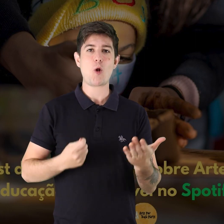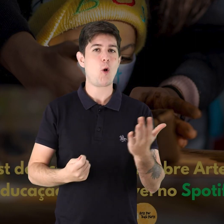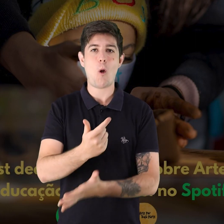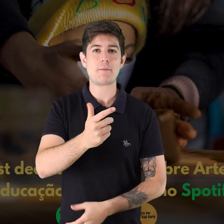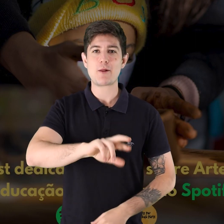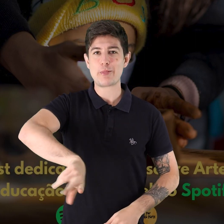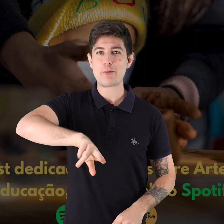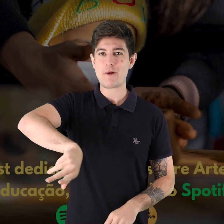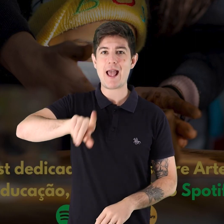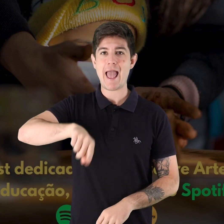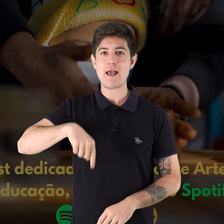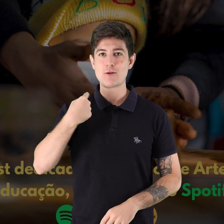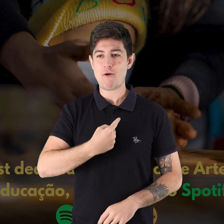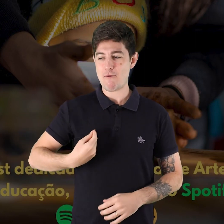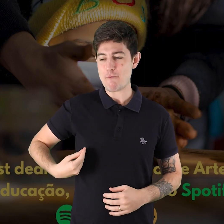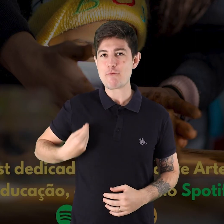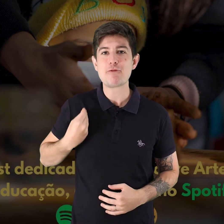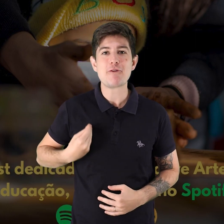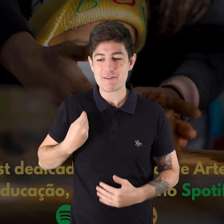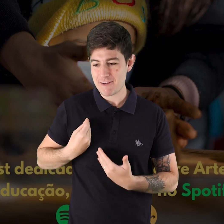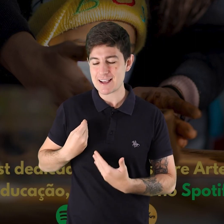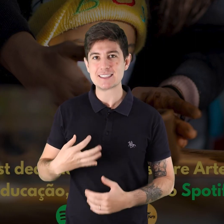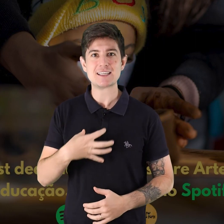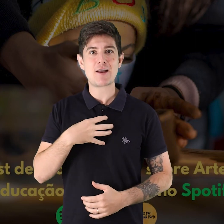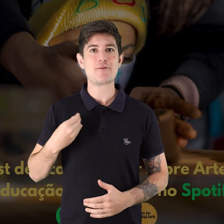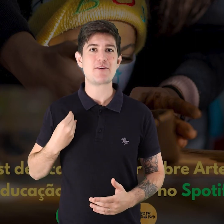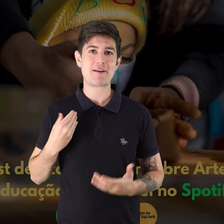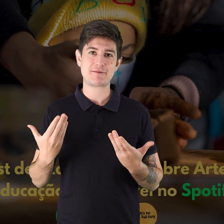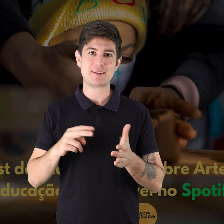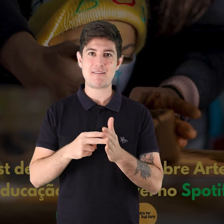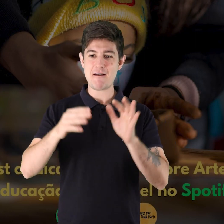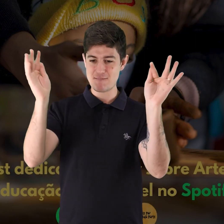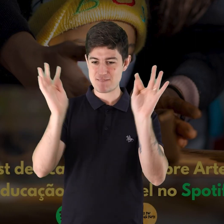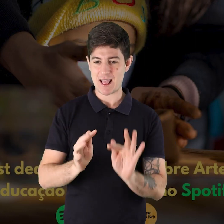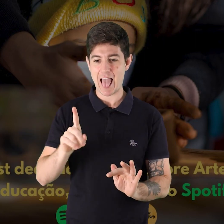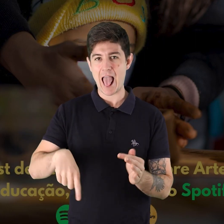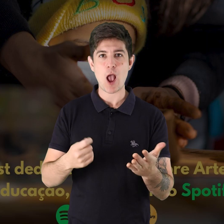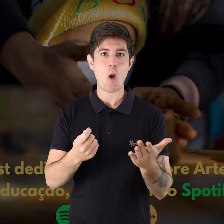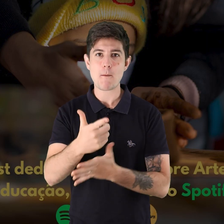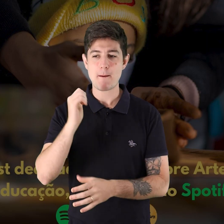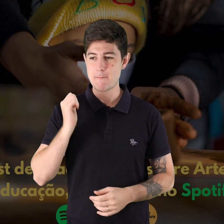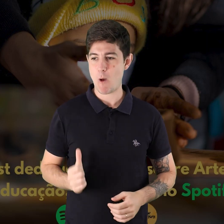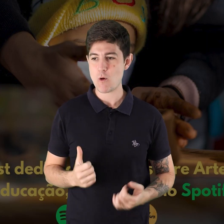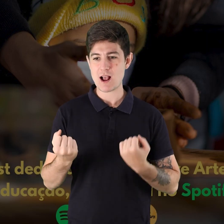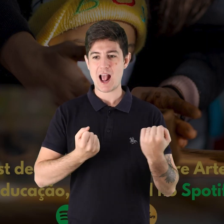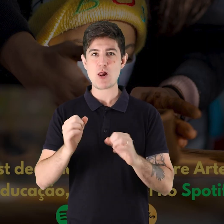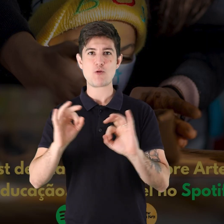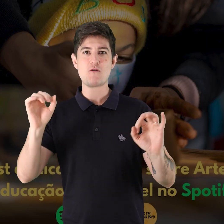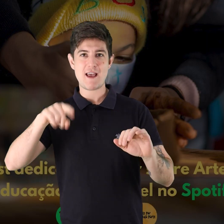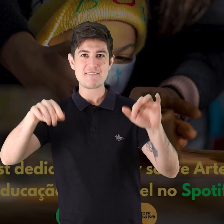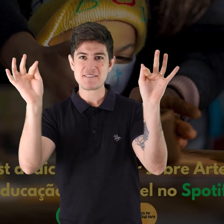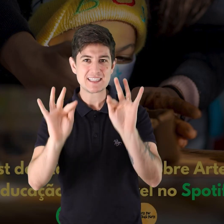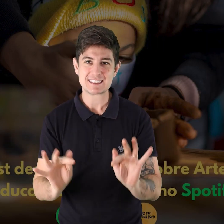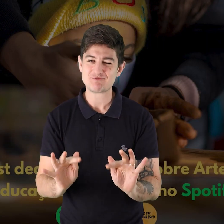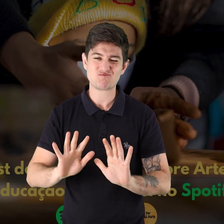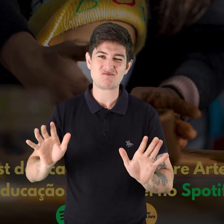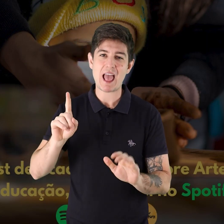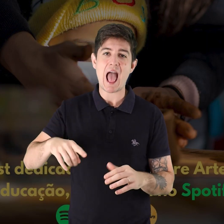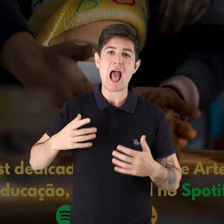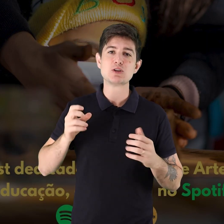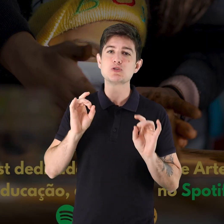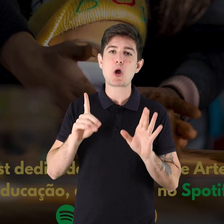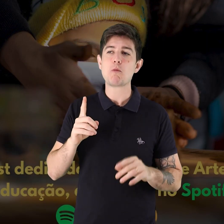Não é aquilo que a gente pode comprar, mas é aquilo que a gente pode viver. Então, felicidade não é comprar uma bolsa nova, um carro